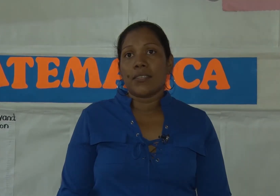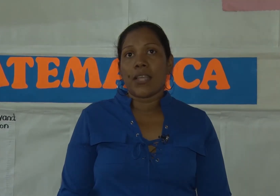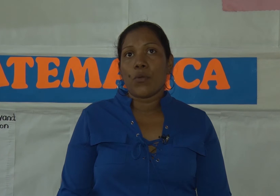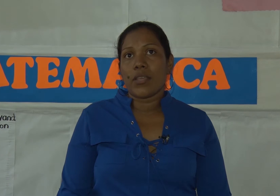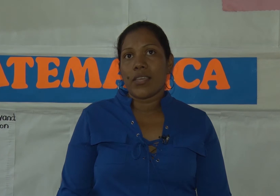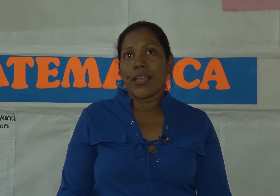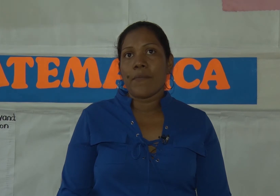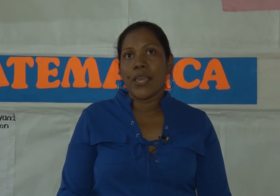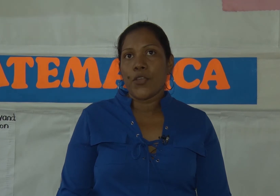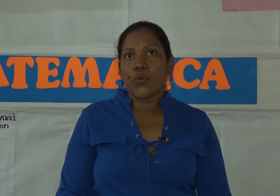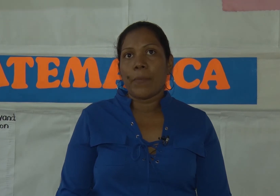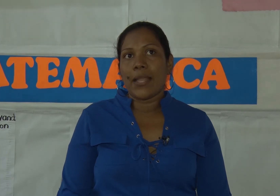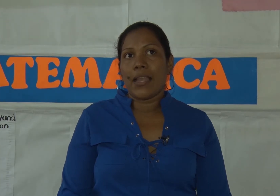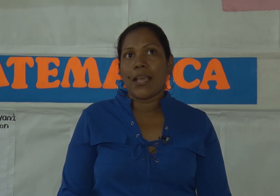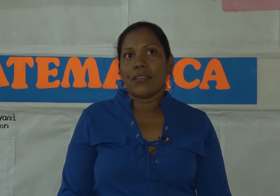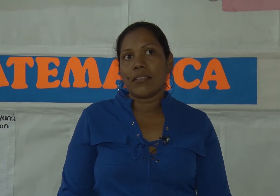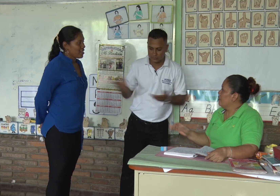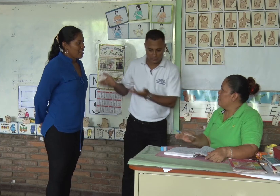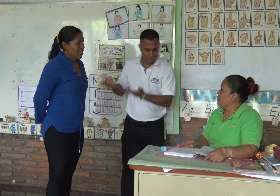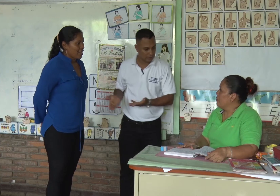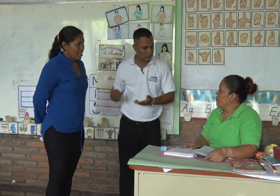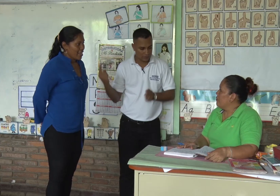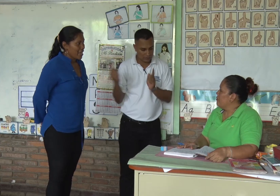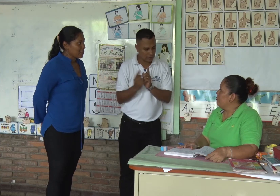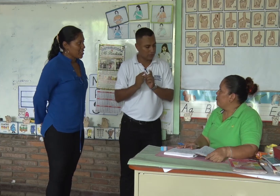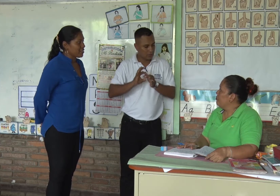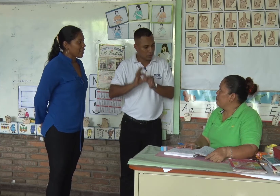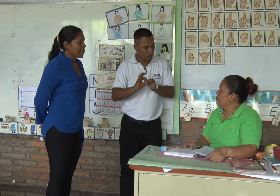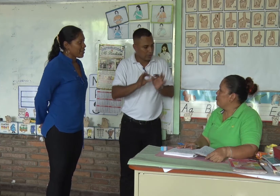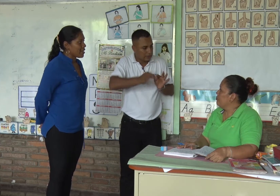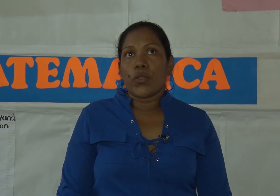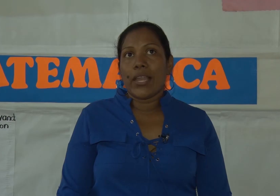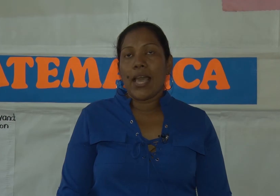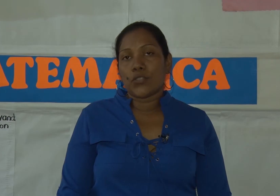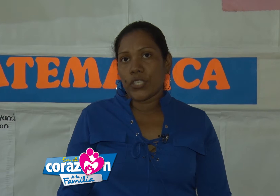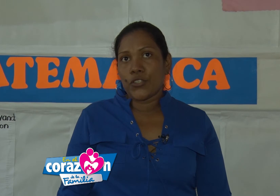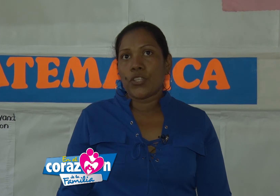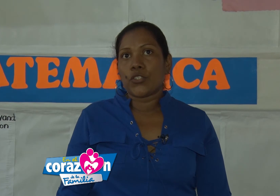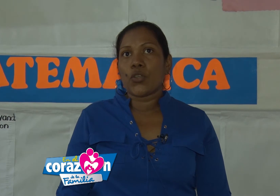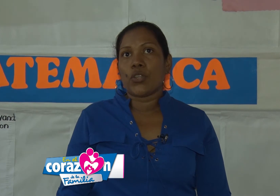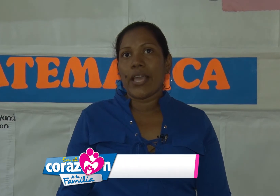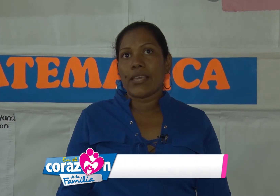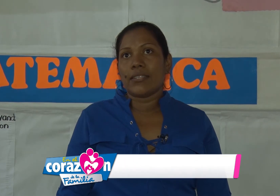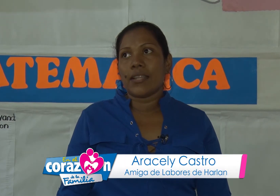necesita o requiere mi ayuda para la interpretación en algunas actividades de la Asociación de Sordos de aquí de